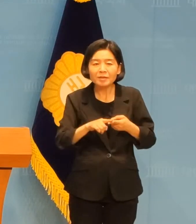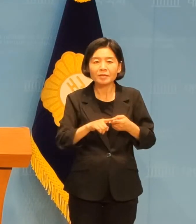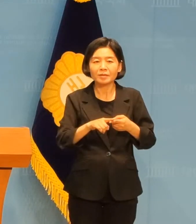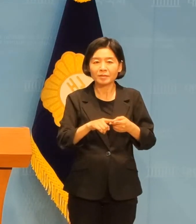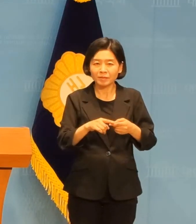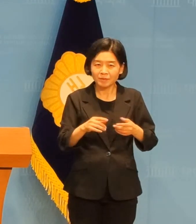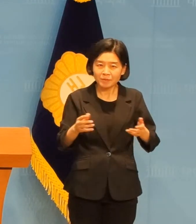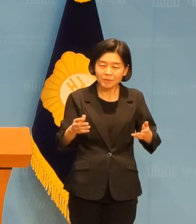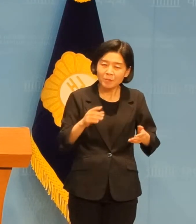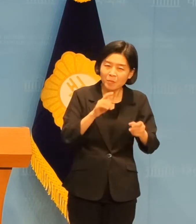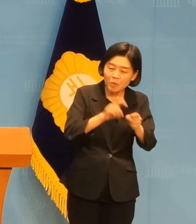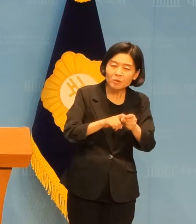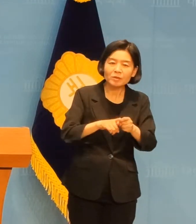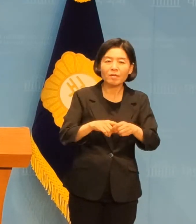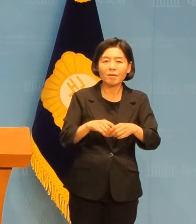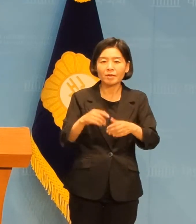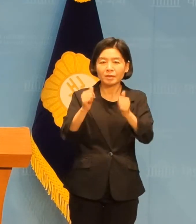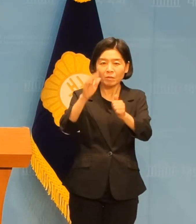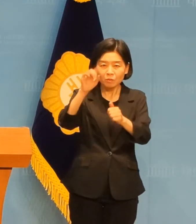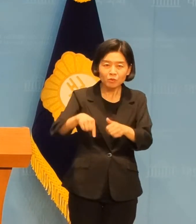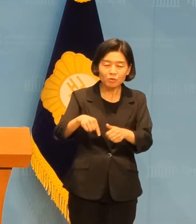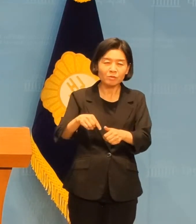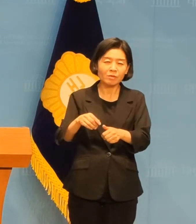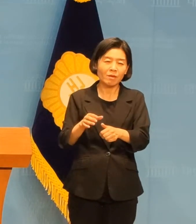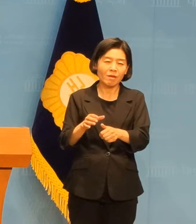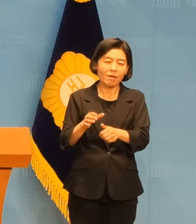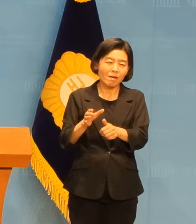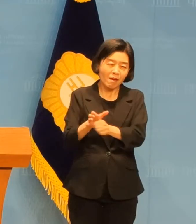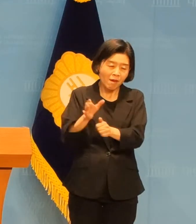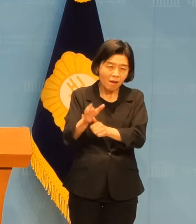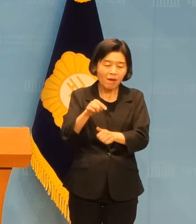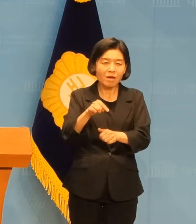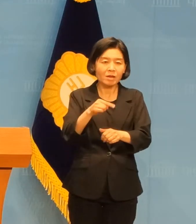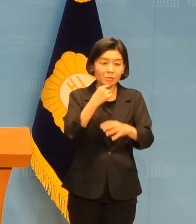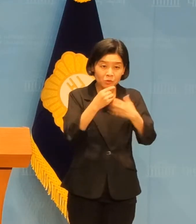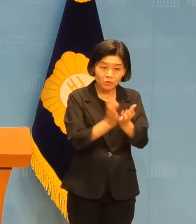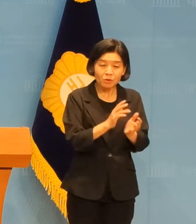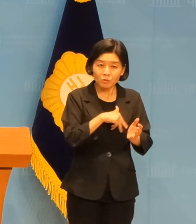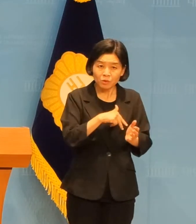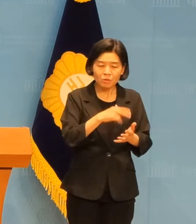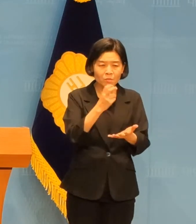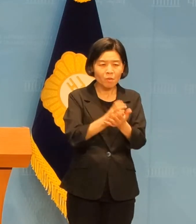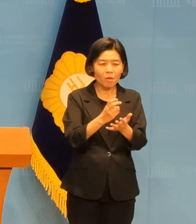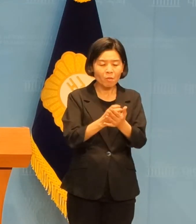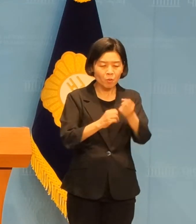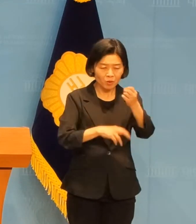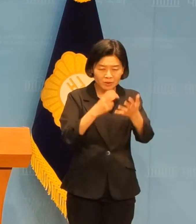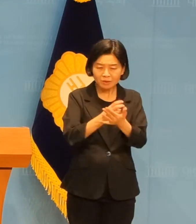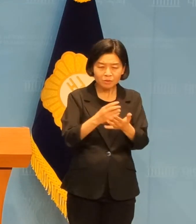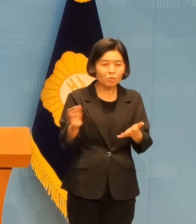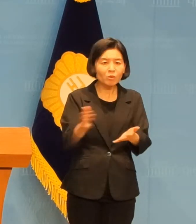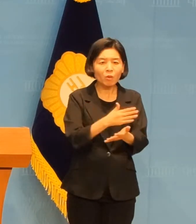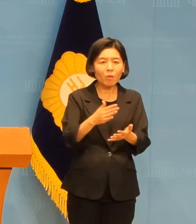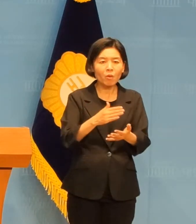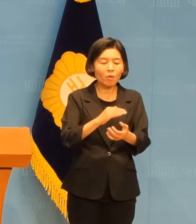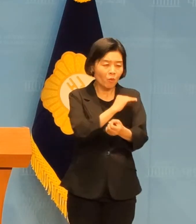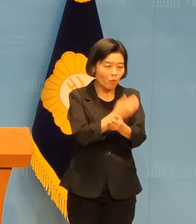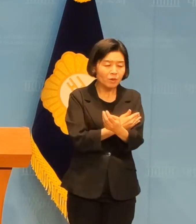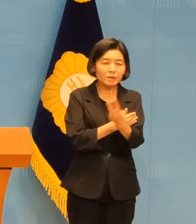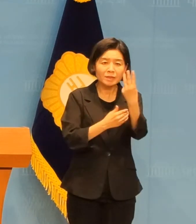경연을 펼치고 있는 민주당 의원들에게는 법과 원칙도 없고 삼권 분립은 휴지